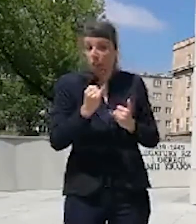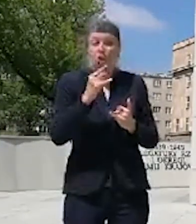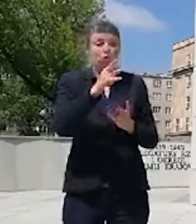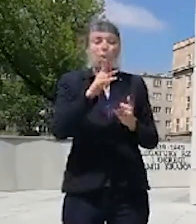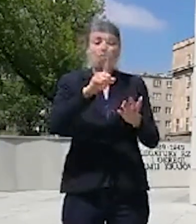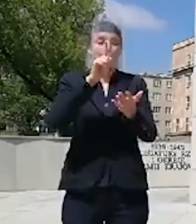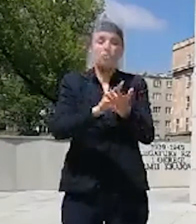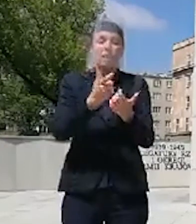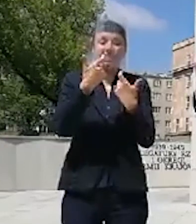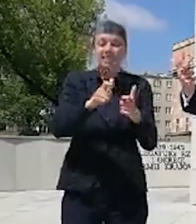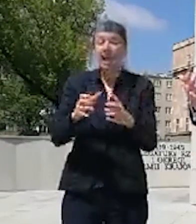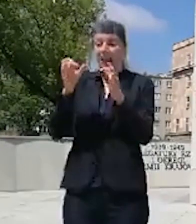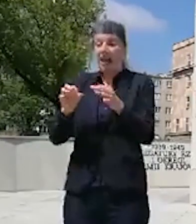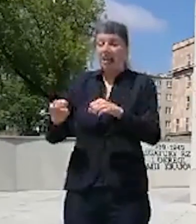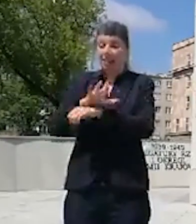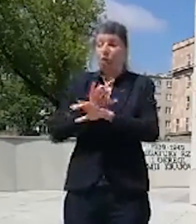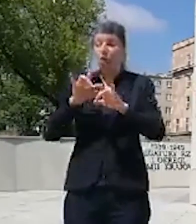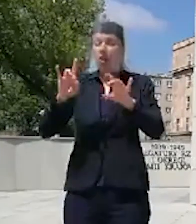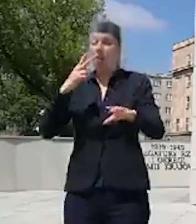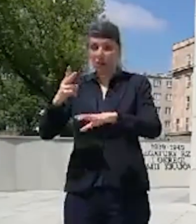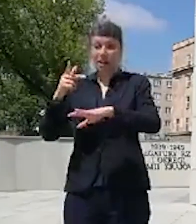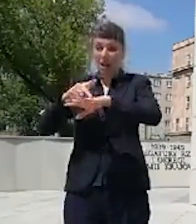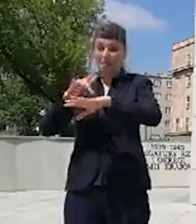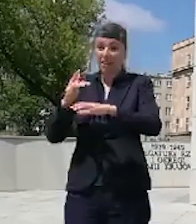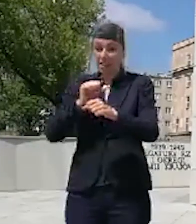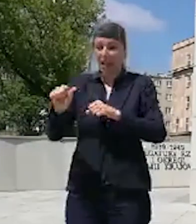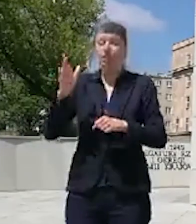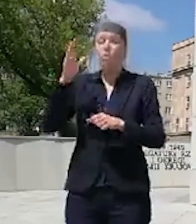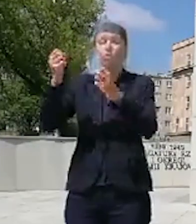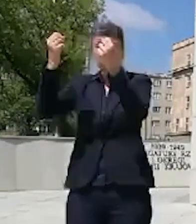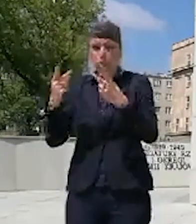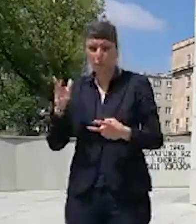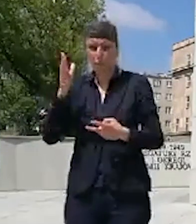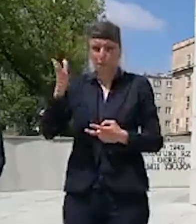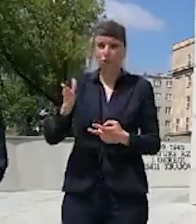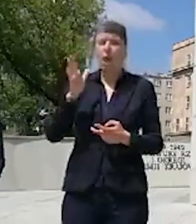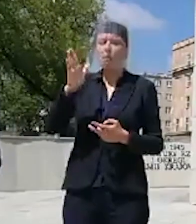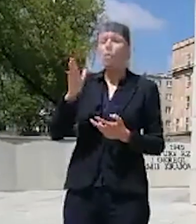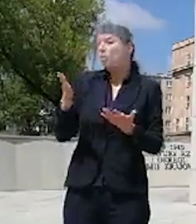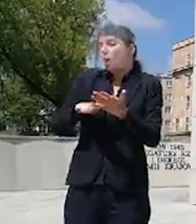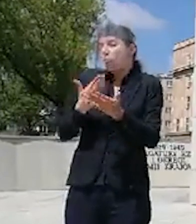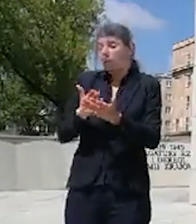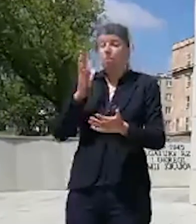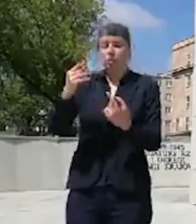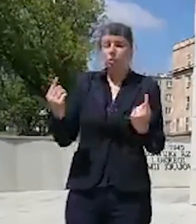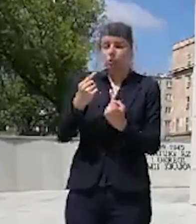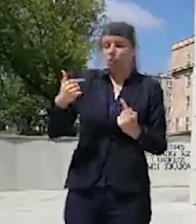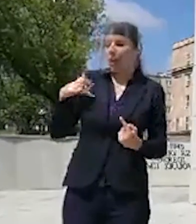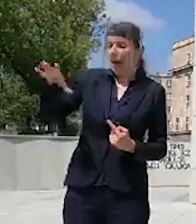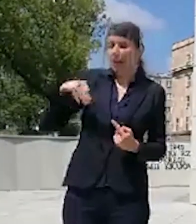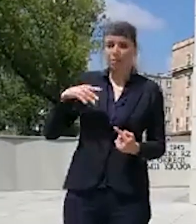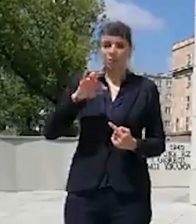mieli suszę, to jeszcze za chwilę będziemy mieli wiele innych dramatów. I wtedy może się okazać, że to ja z Trzaskowskim spotkamy się w drugiej turze. Jeszcze trochę